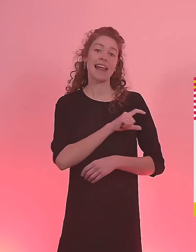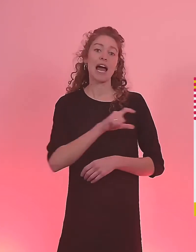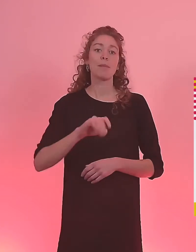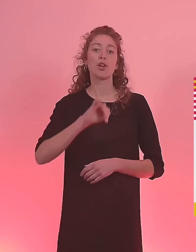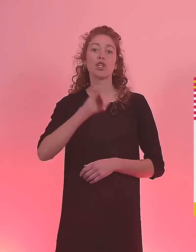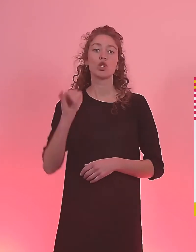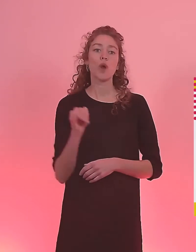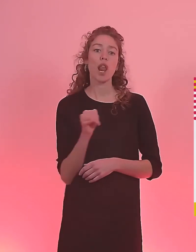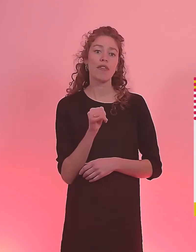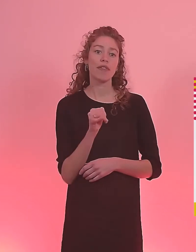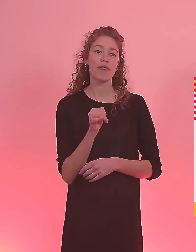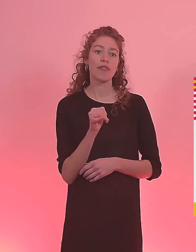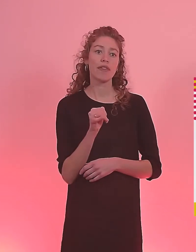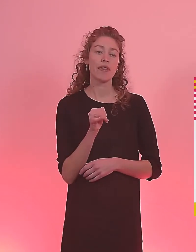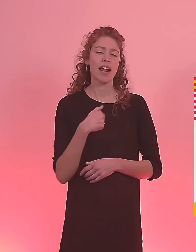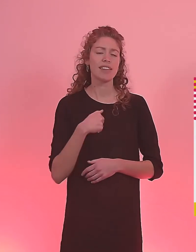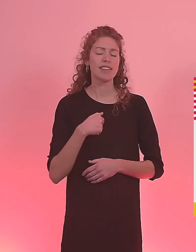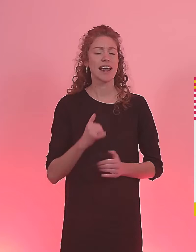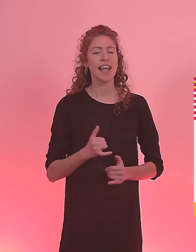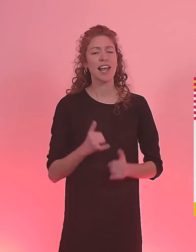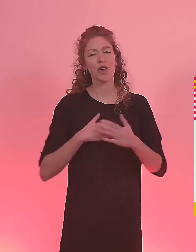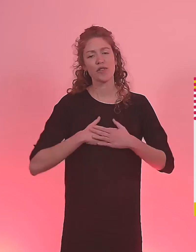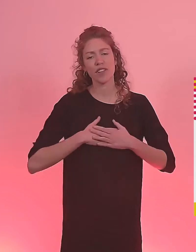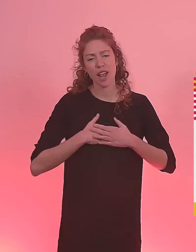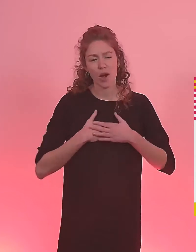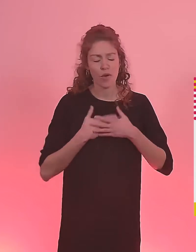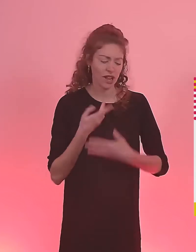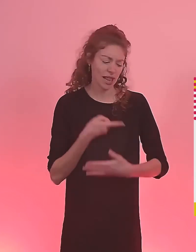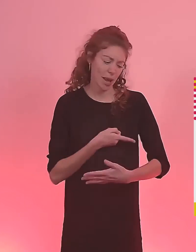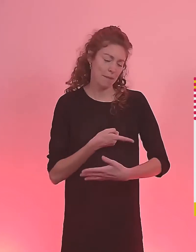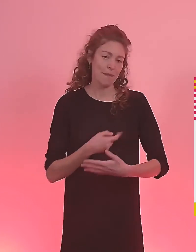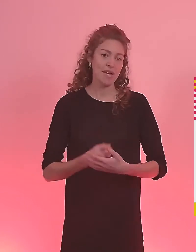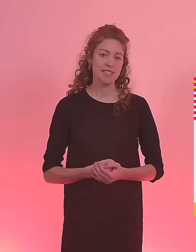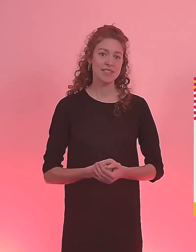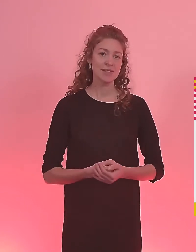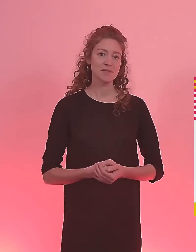En ik hou heel veel van hem.